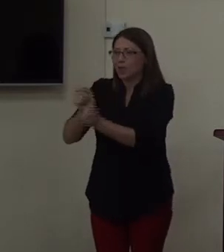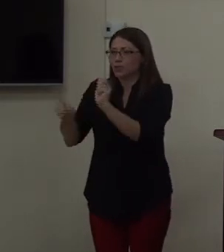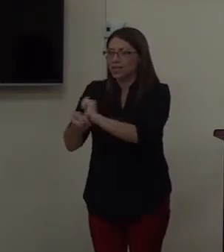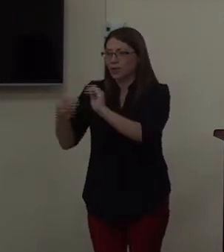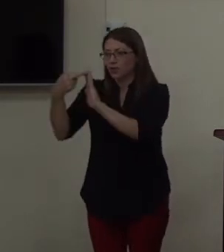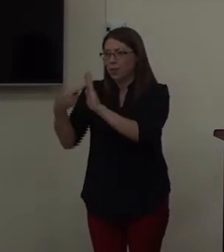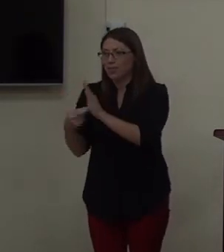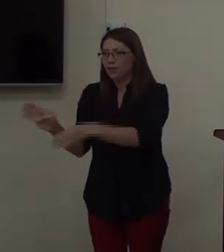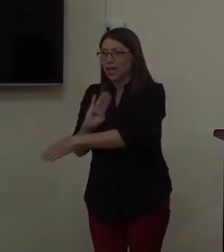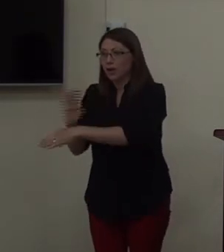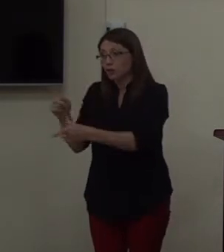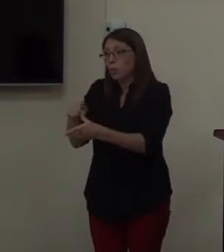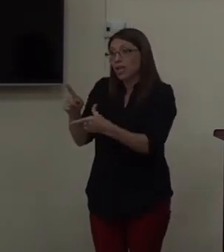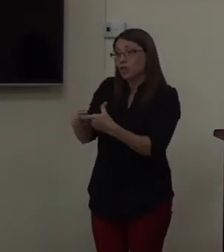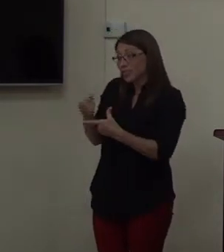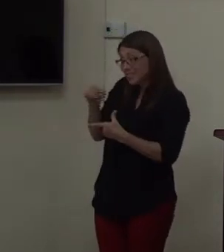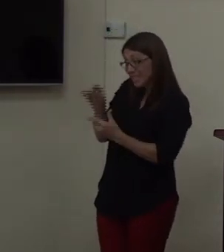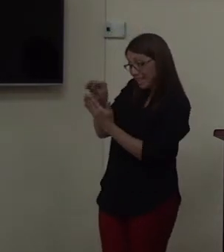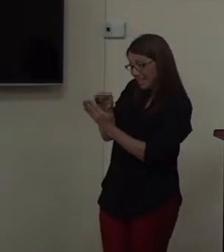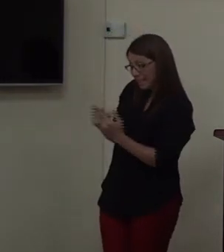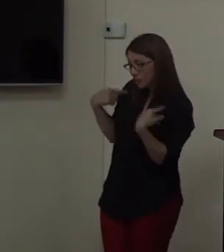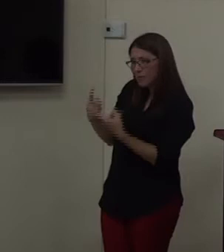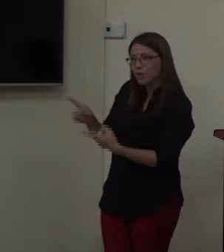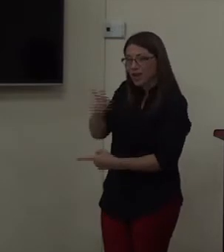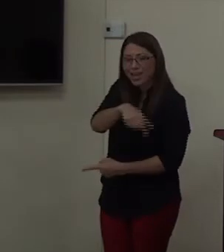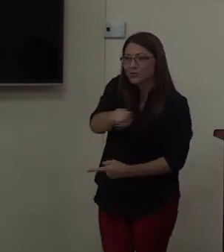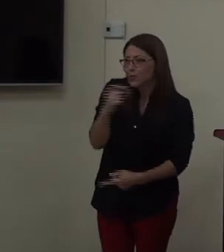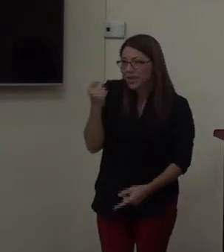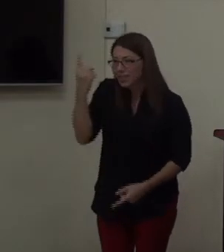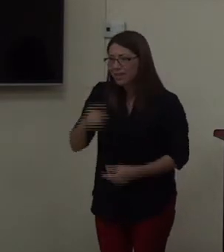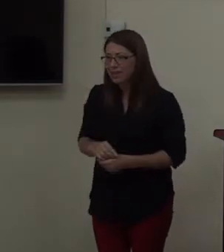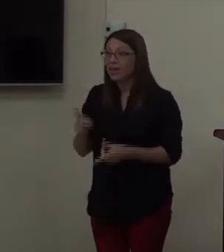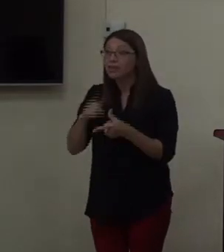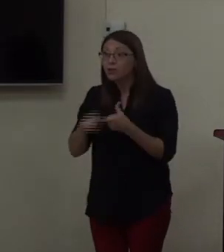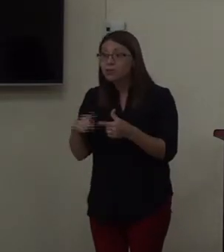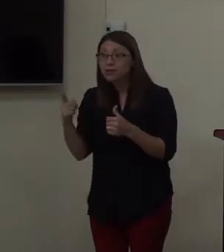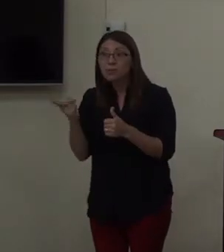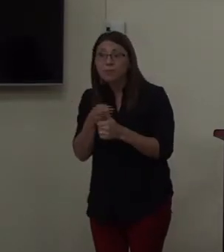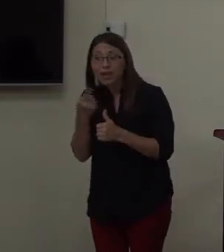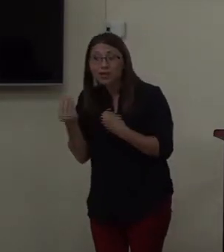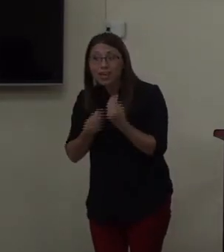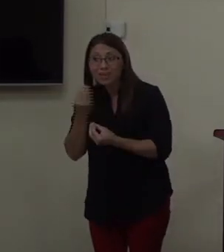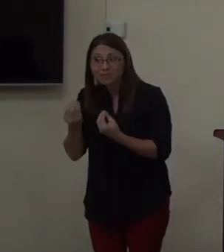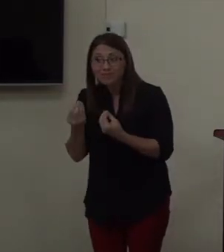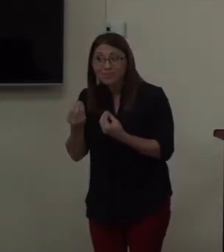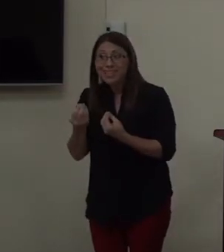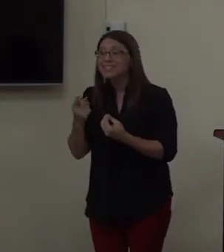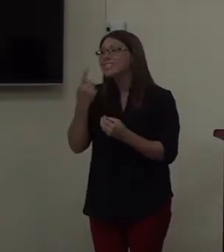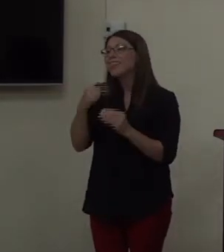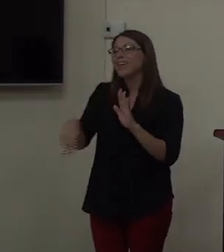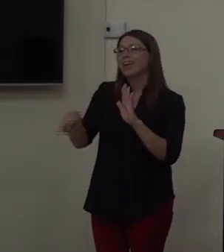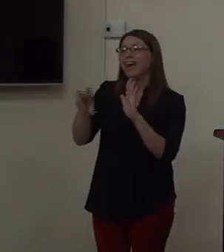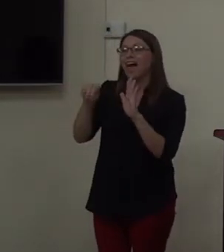a entender si están en español. Entonces, se está negando, en primer lugar, la evidencia del bilingüismo extendido y sobre